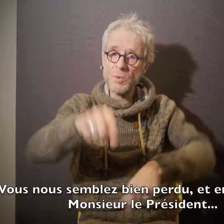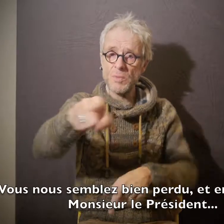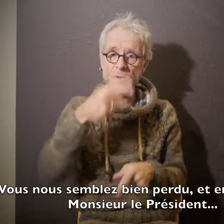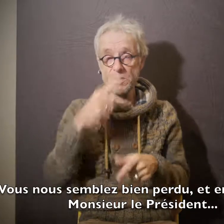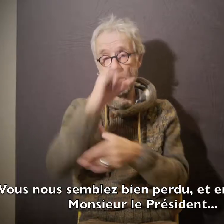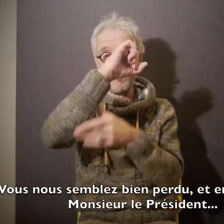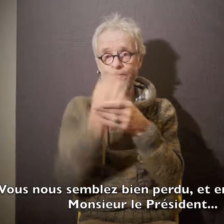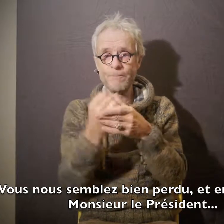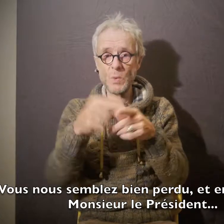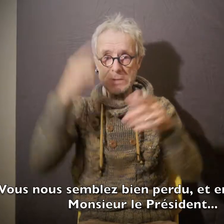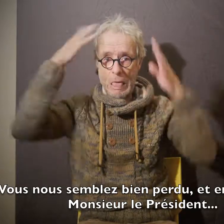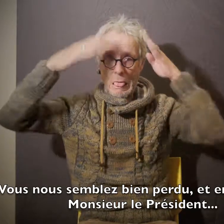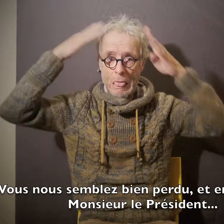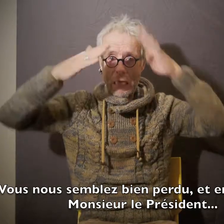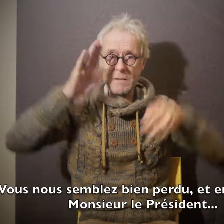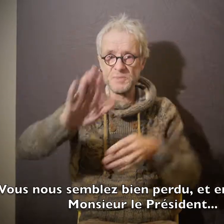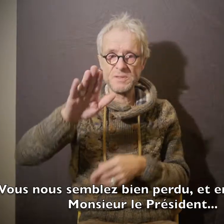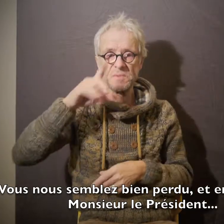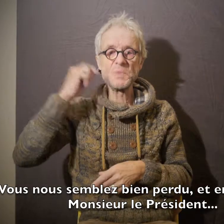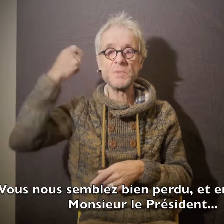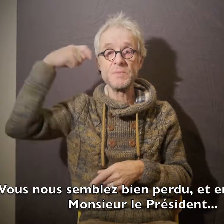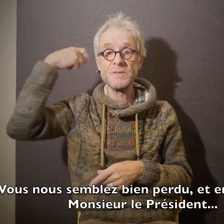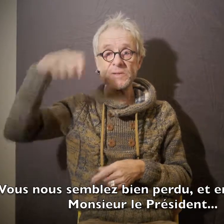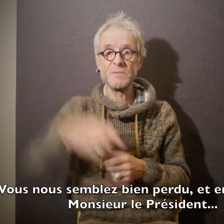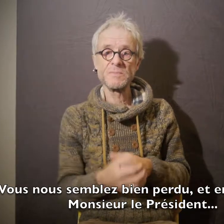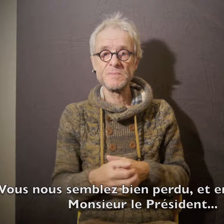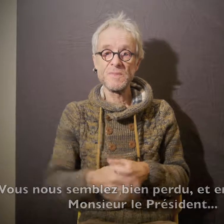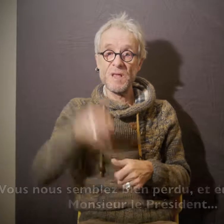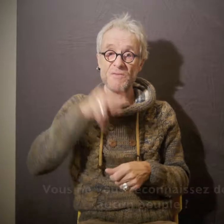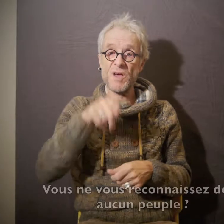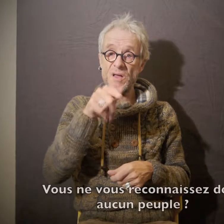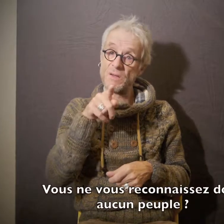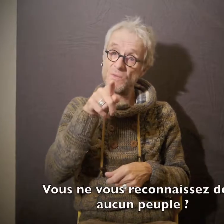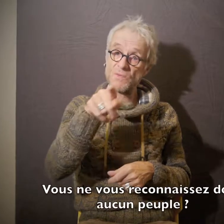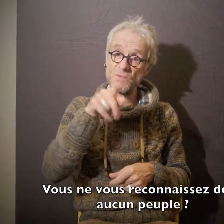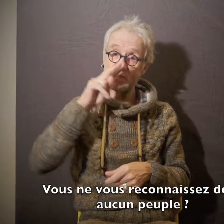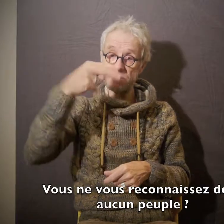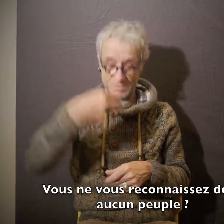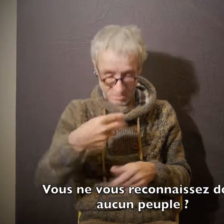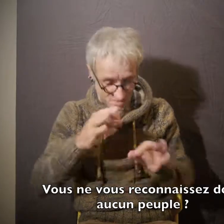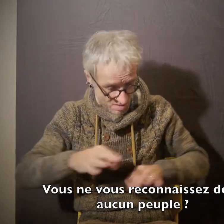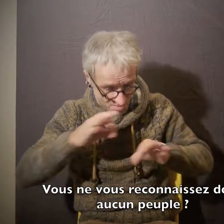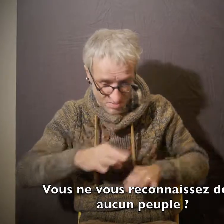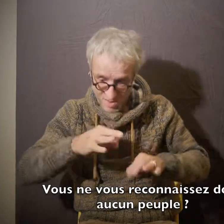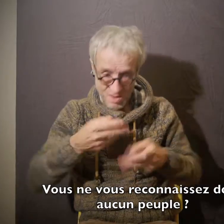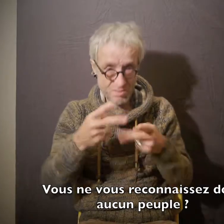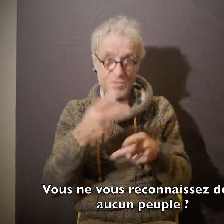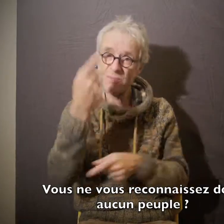Vous nous semblez bien perdus et en panique, Monsieur le Président. Vous ne vous reconnaissez donc aucun peuple?